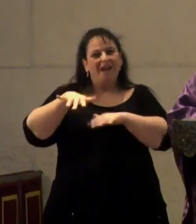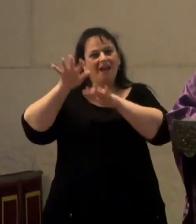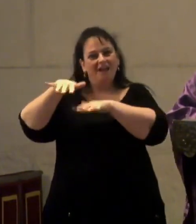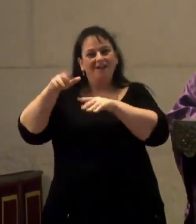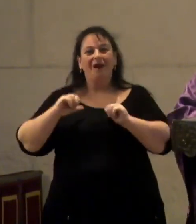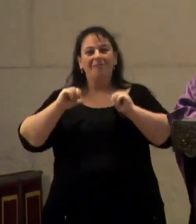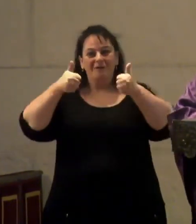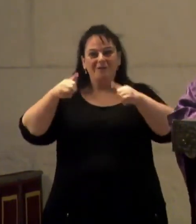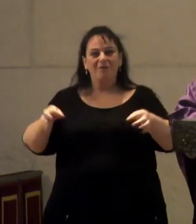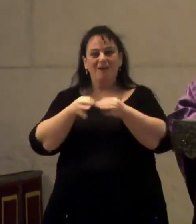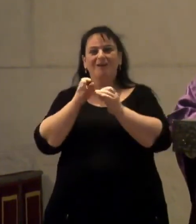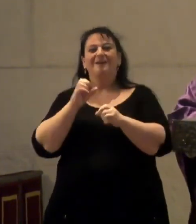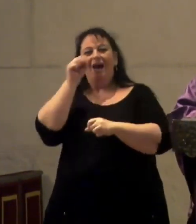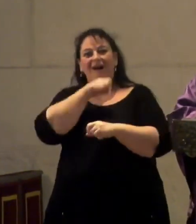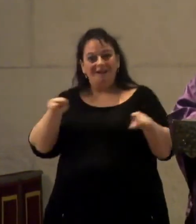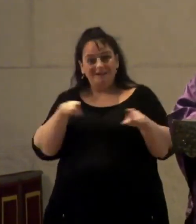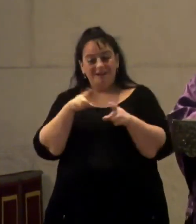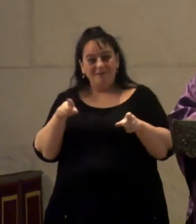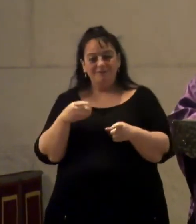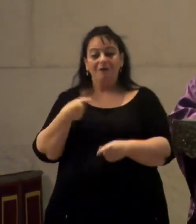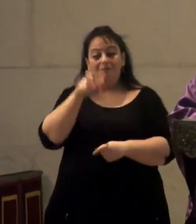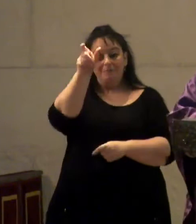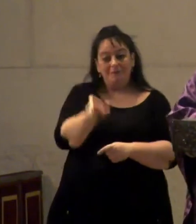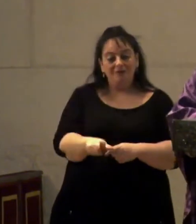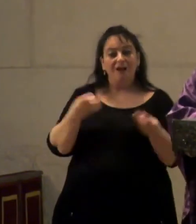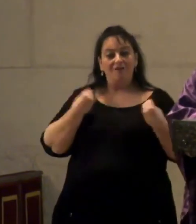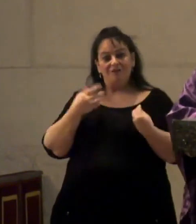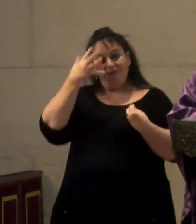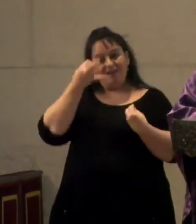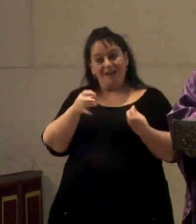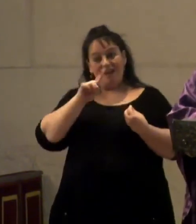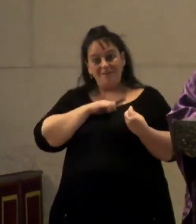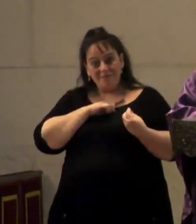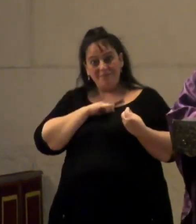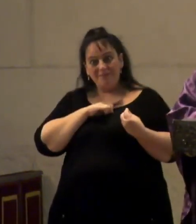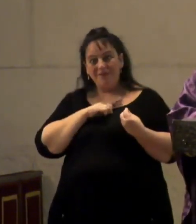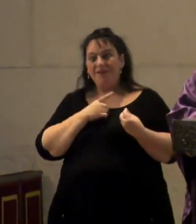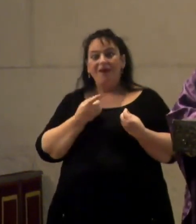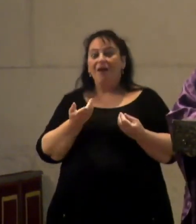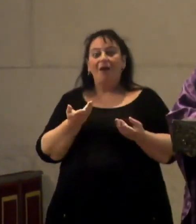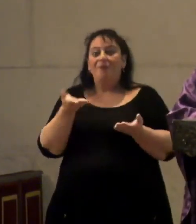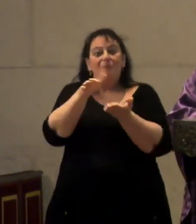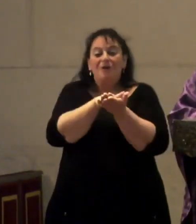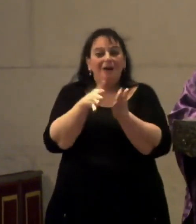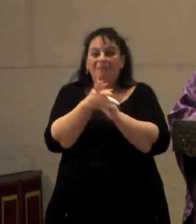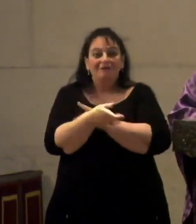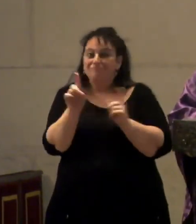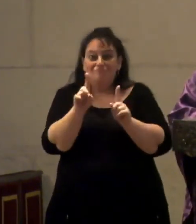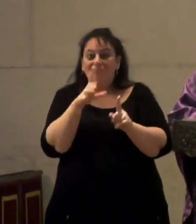el que está vivo y cree en mí no morirá para siempre. porque nuestro destino es el